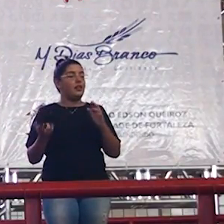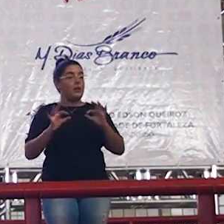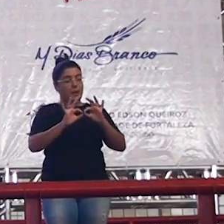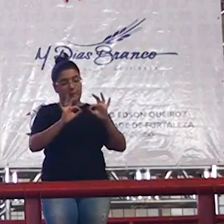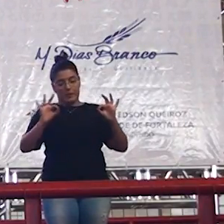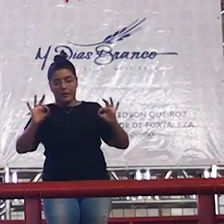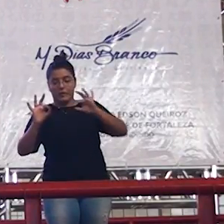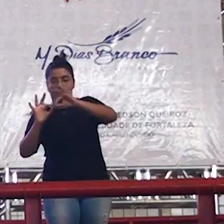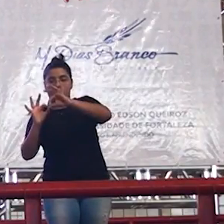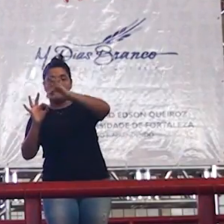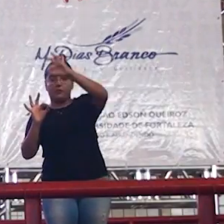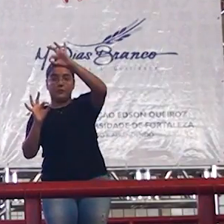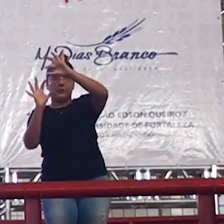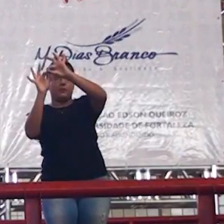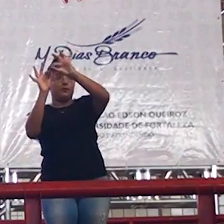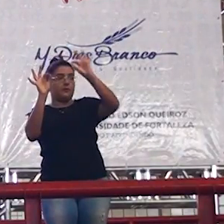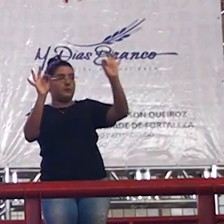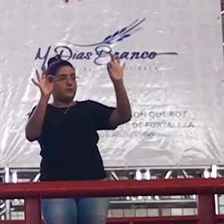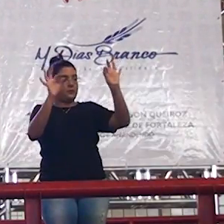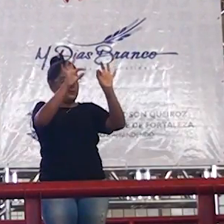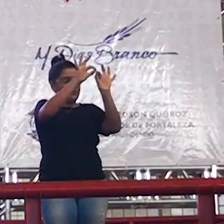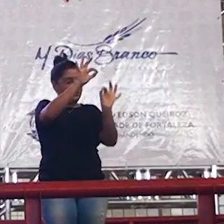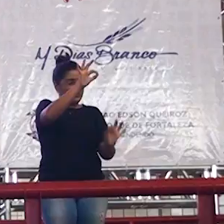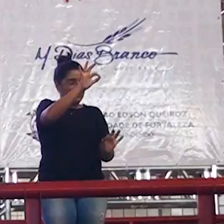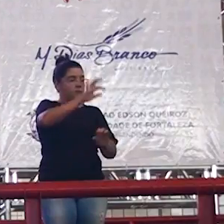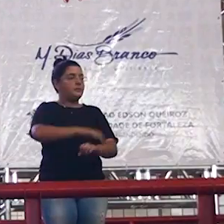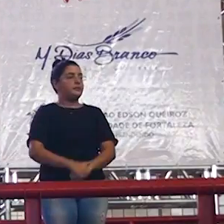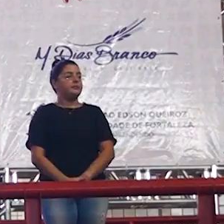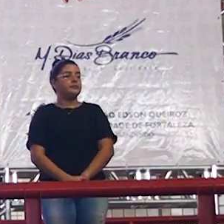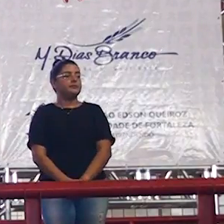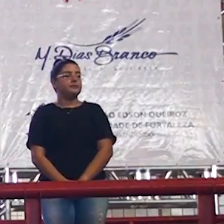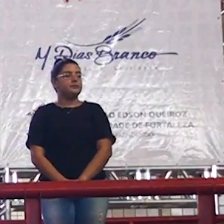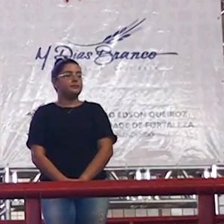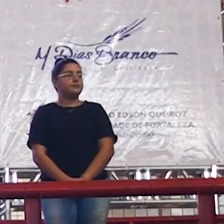é consecutivo. Tá bom?